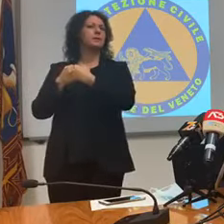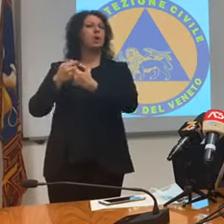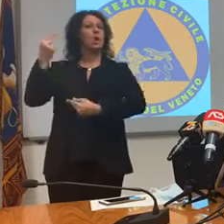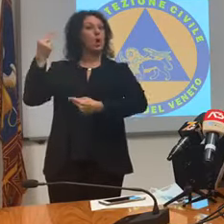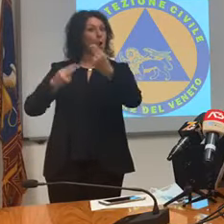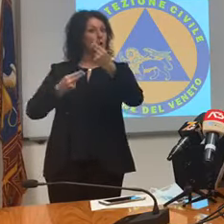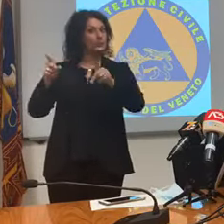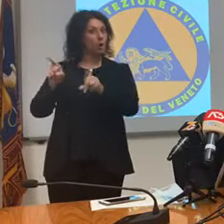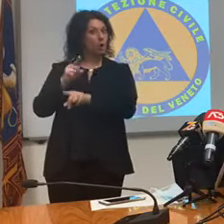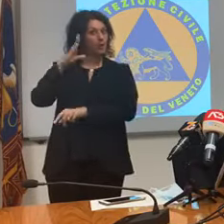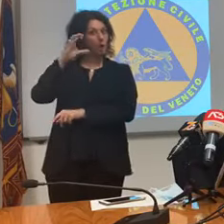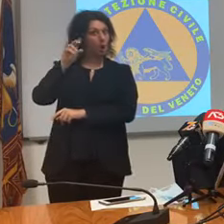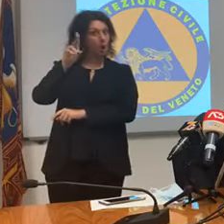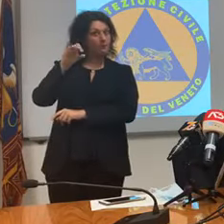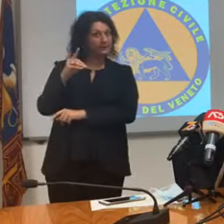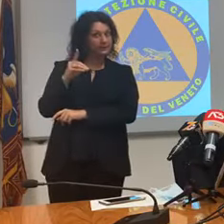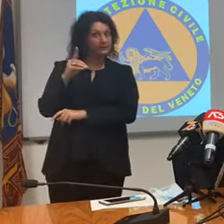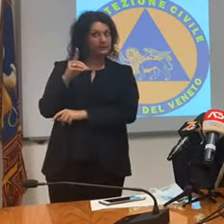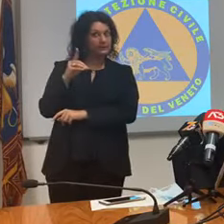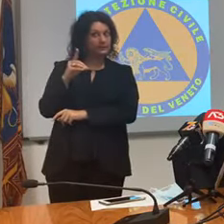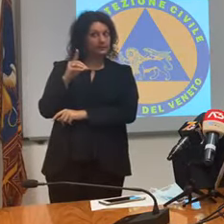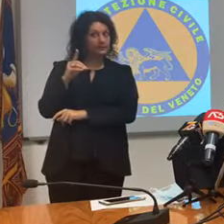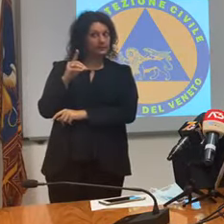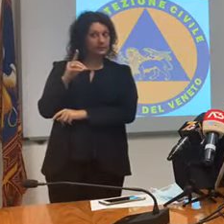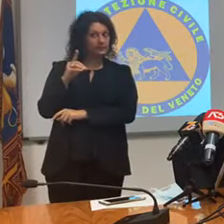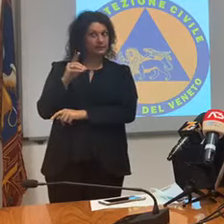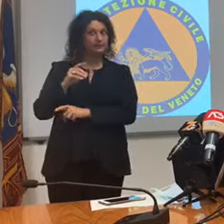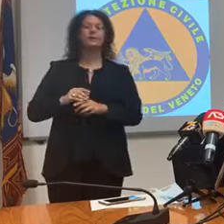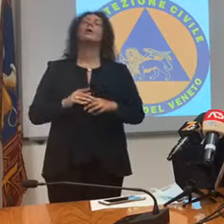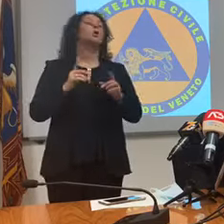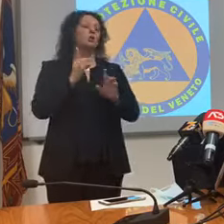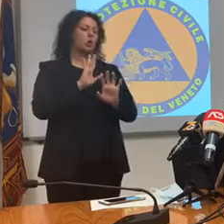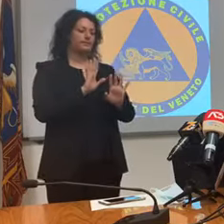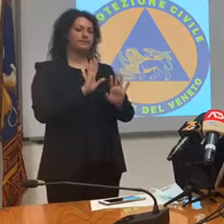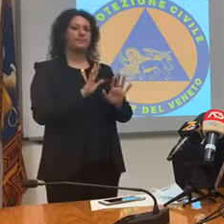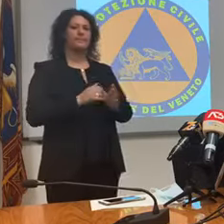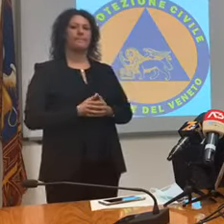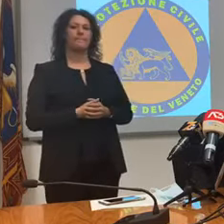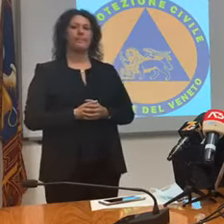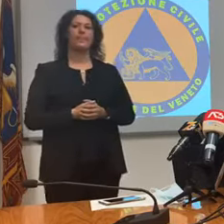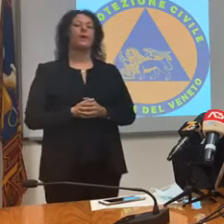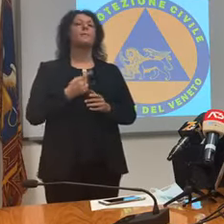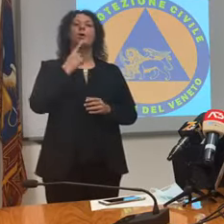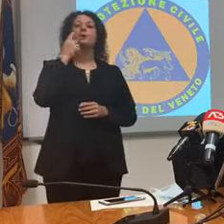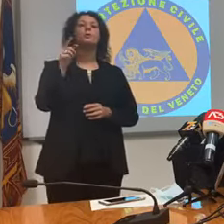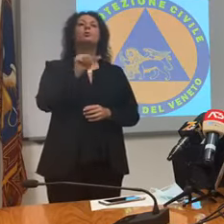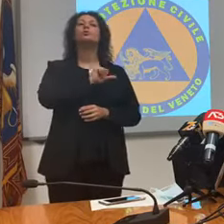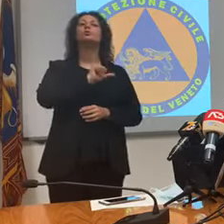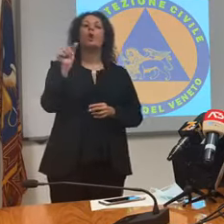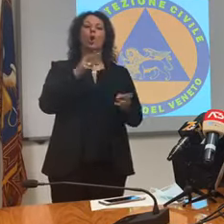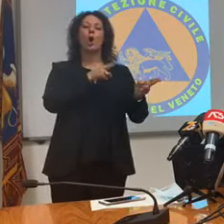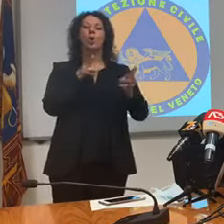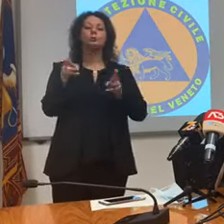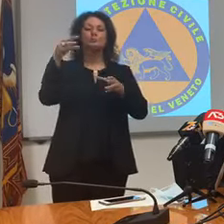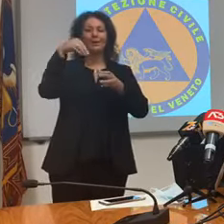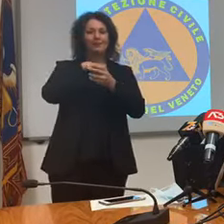No, no, l'incidente non mi risulta. Presidente ha detto prima solo in Sì. ospedale.